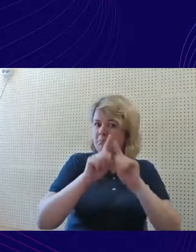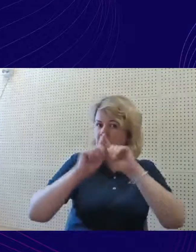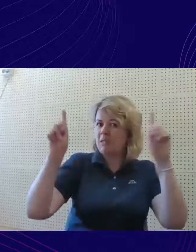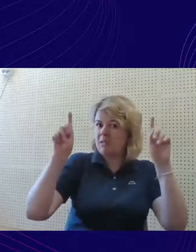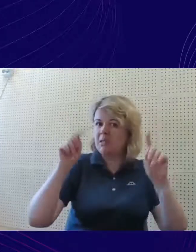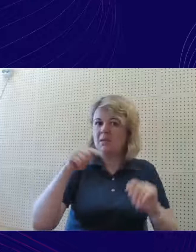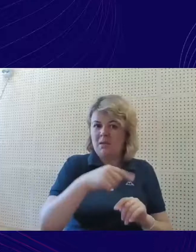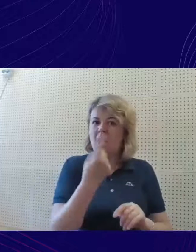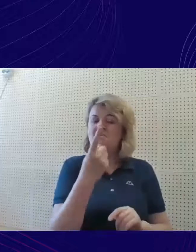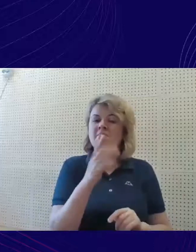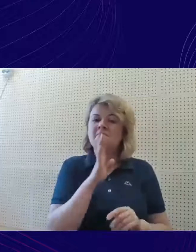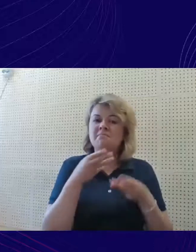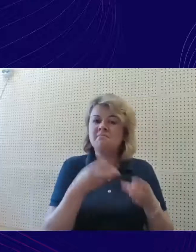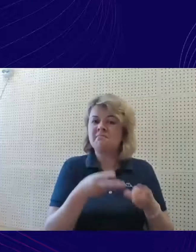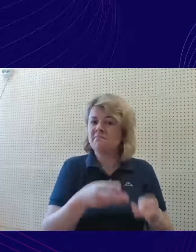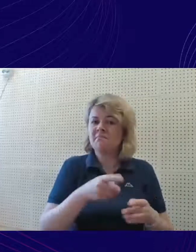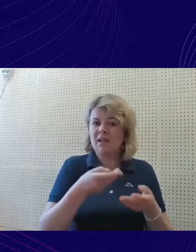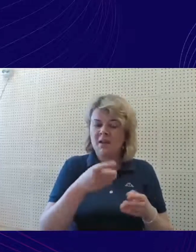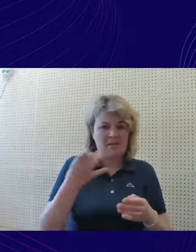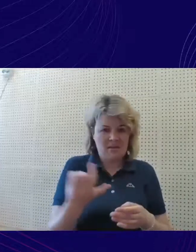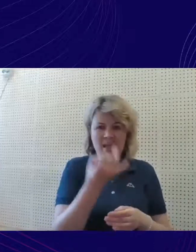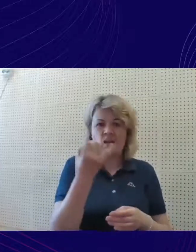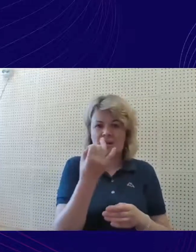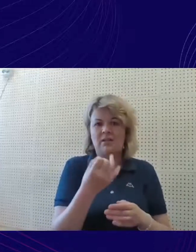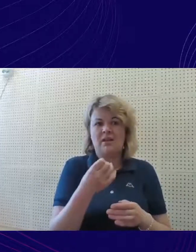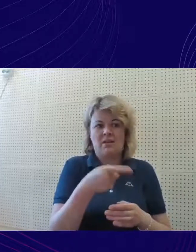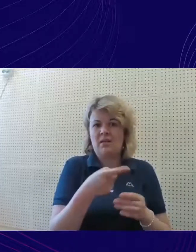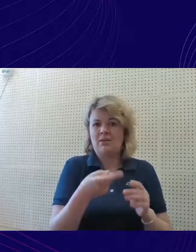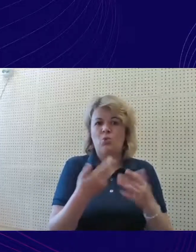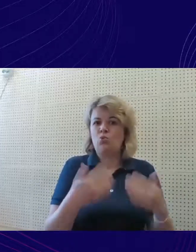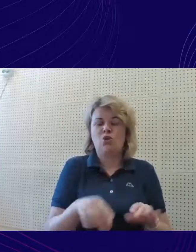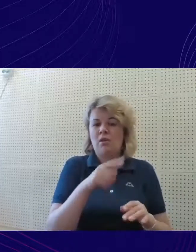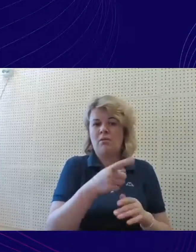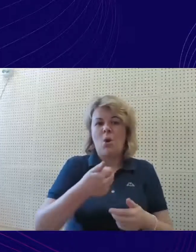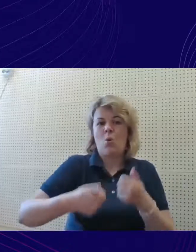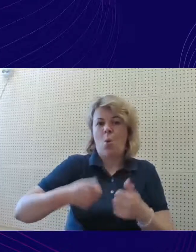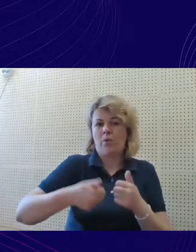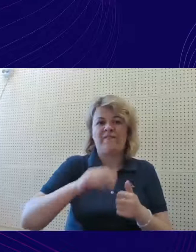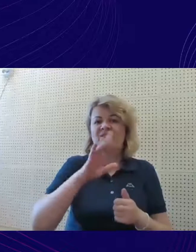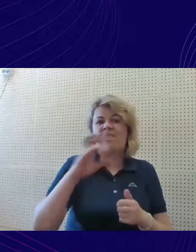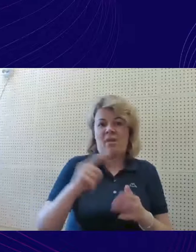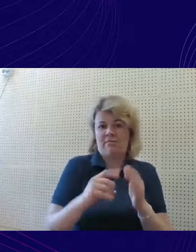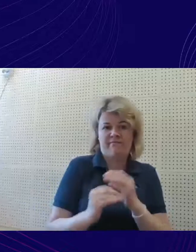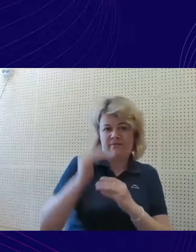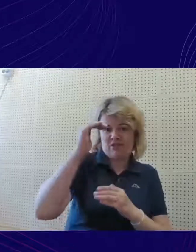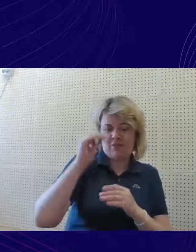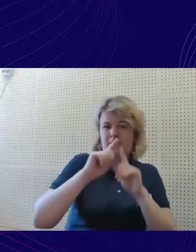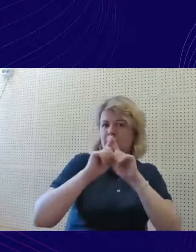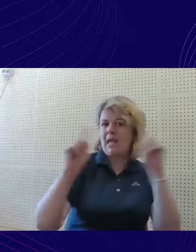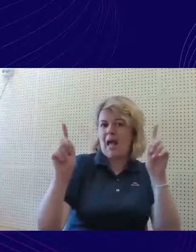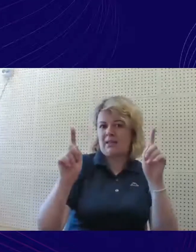печенье делает интересным и ставит вне конкуренции. Потому что пикантность, которую придает